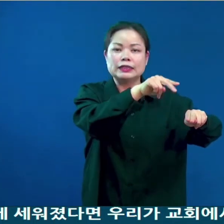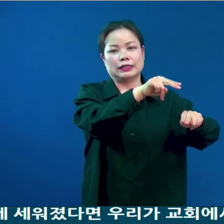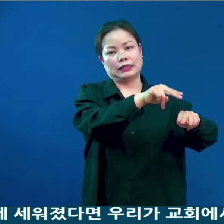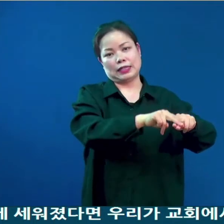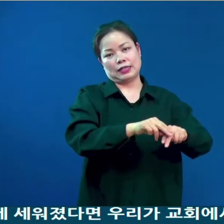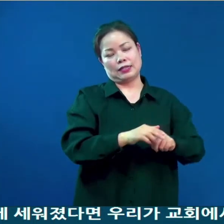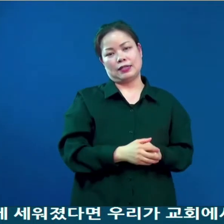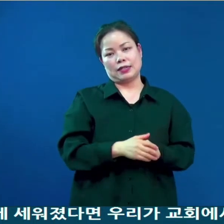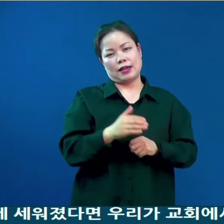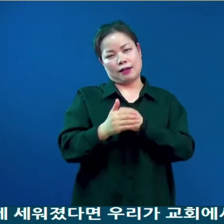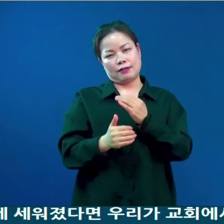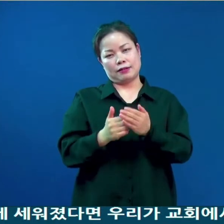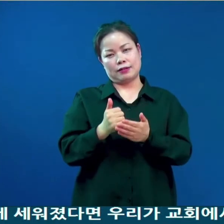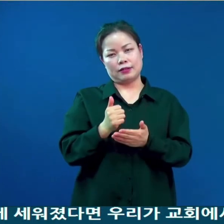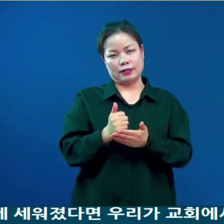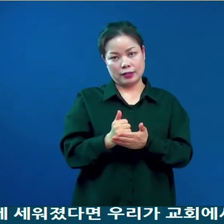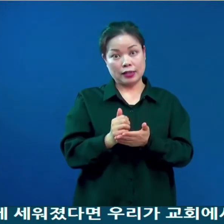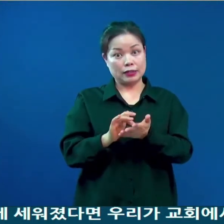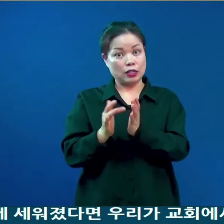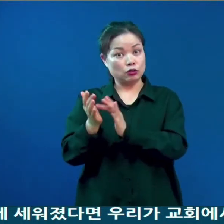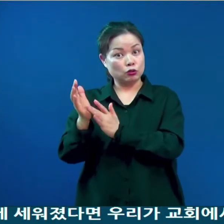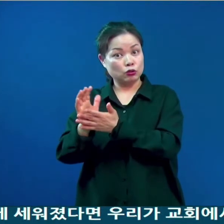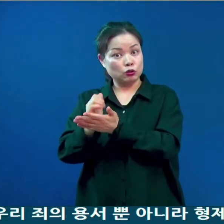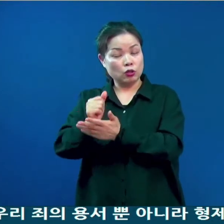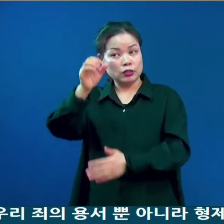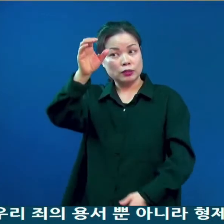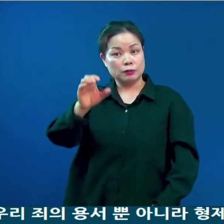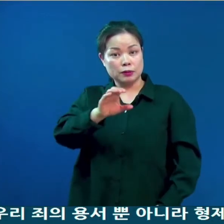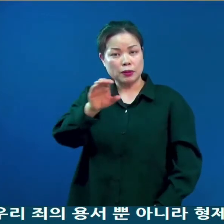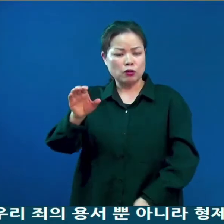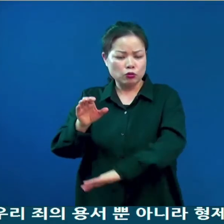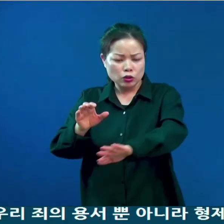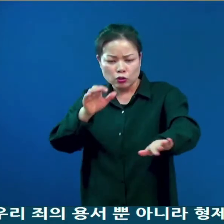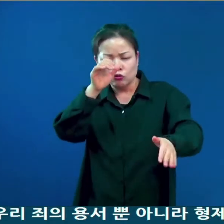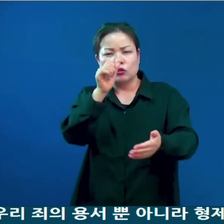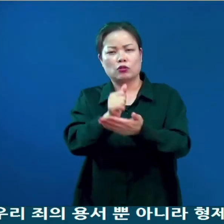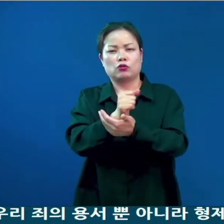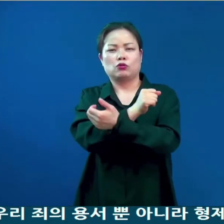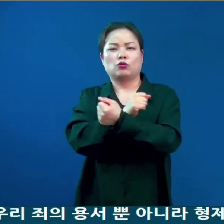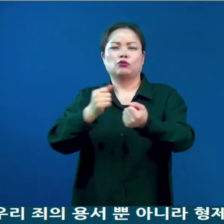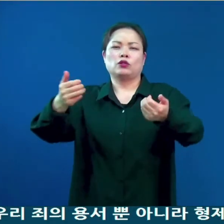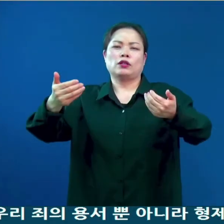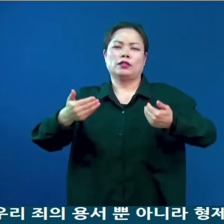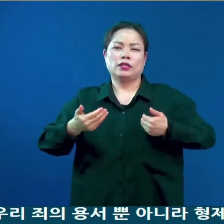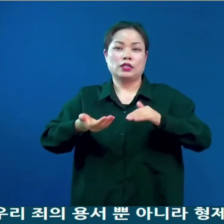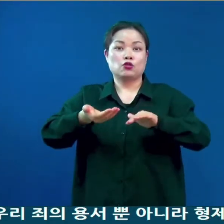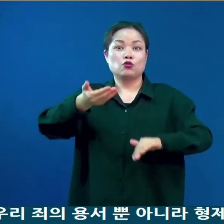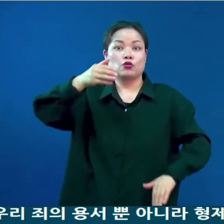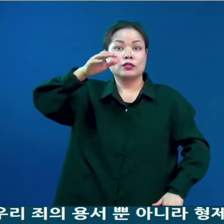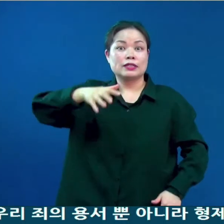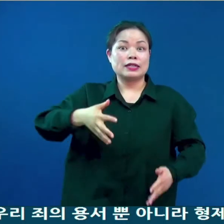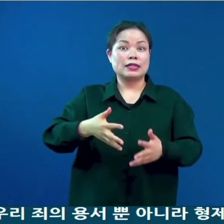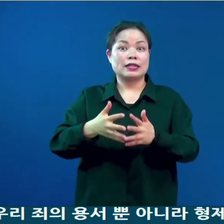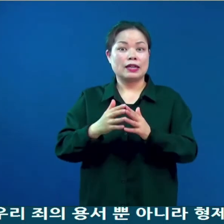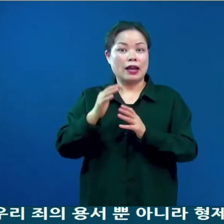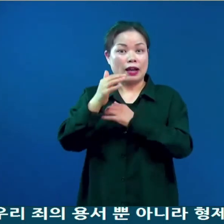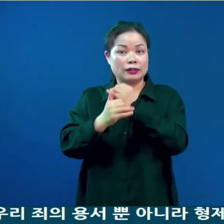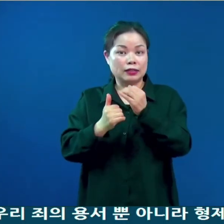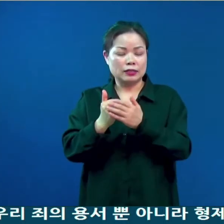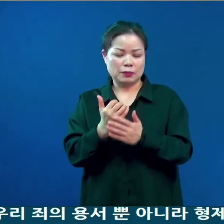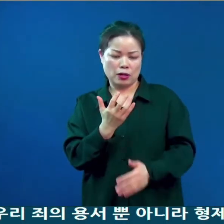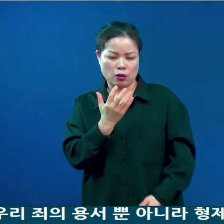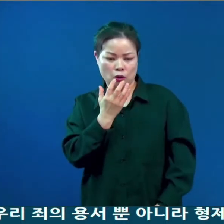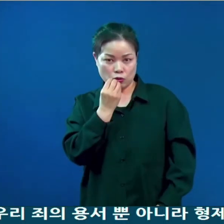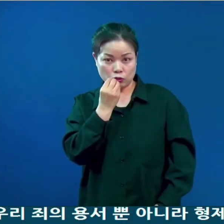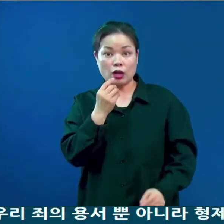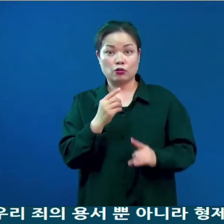자리는 하나님께서 예수 그리스도의 십자가의 피로 우리 죄를 용서해 주시고 그 위에 세우신 하나님의